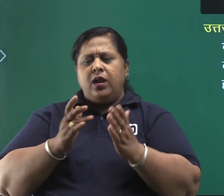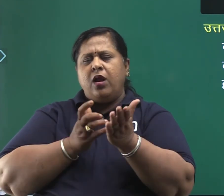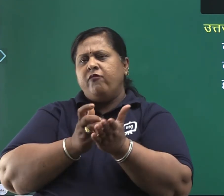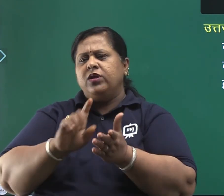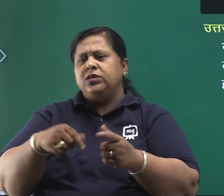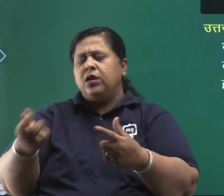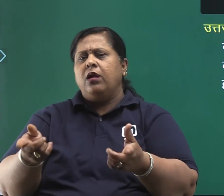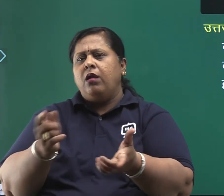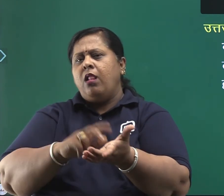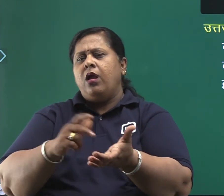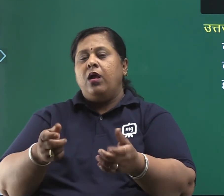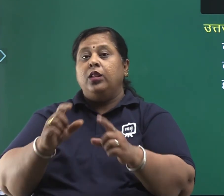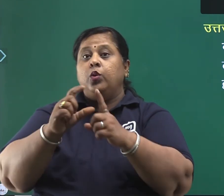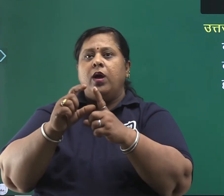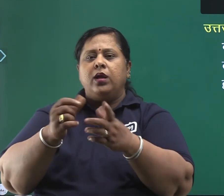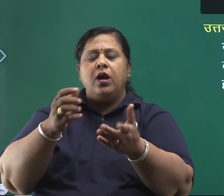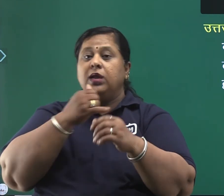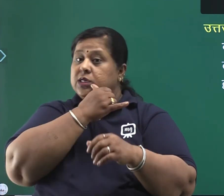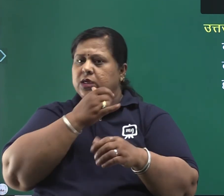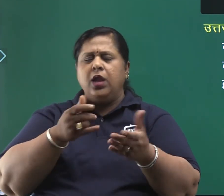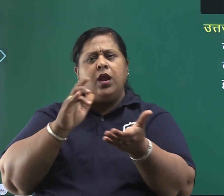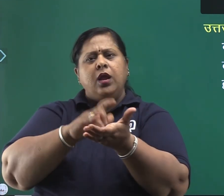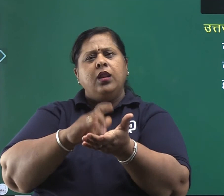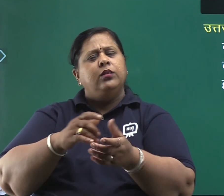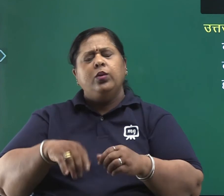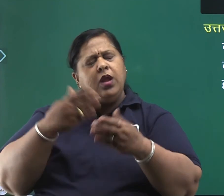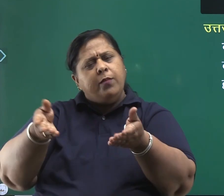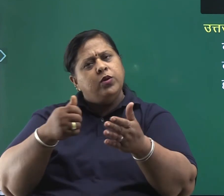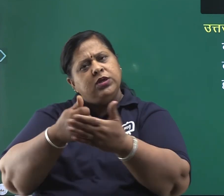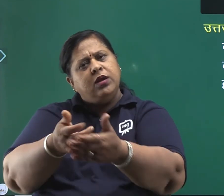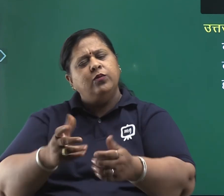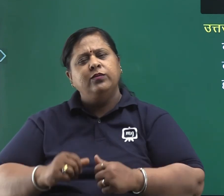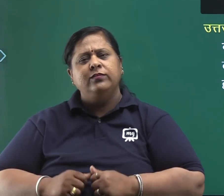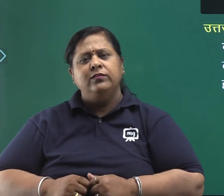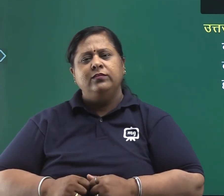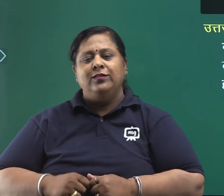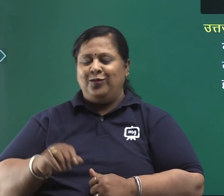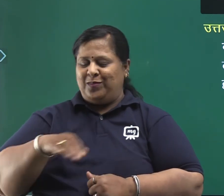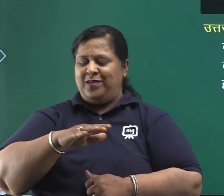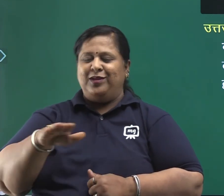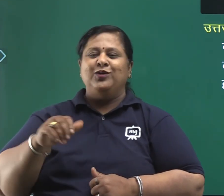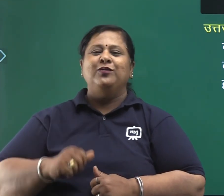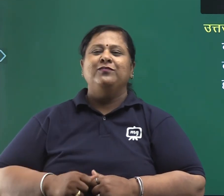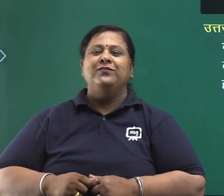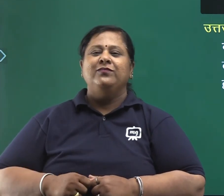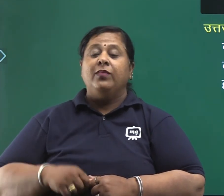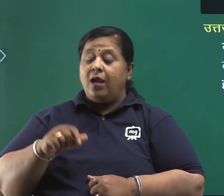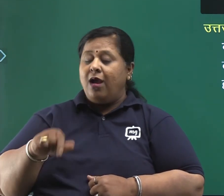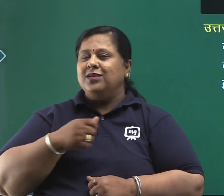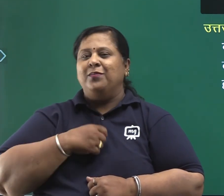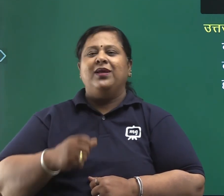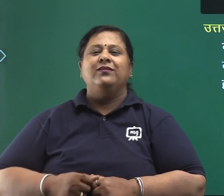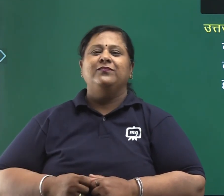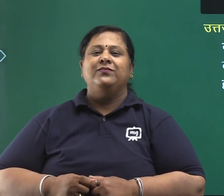जगह वापस द्वारिका ही तो नहीं आ गया हूँ। तो प्यारे बच्चों, आज